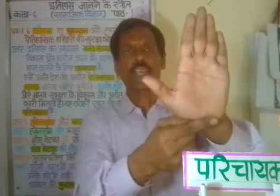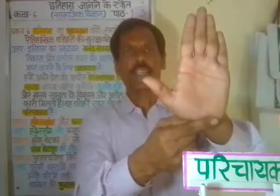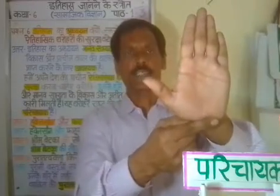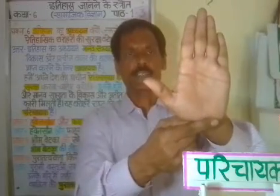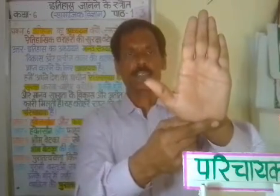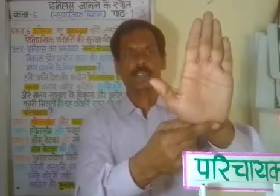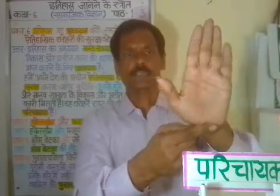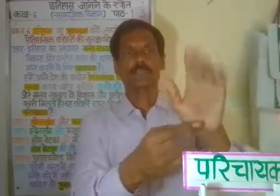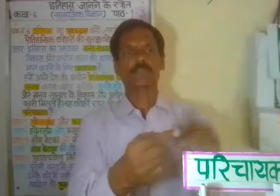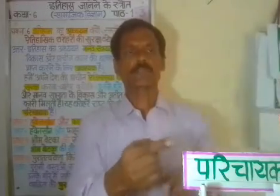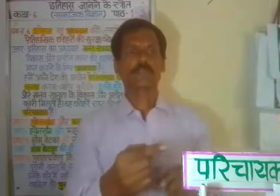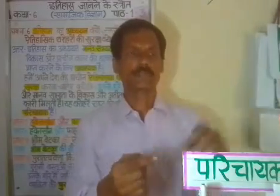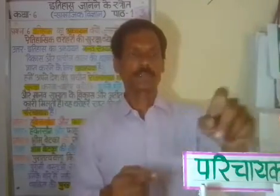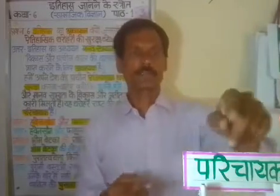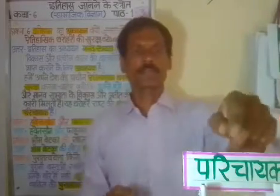परिचायक